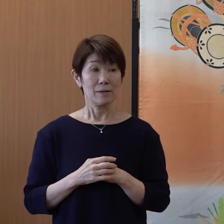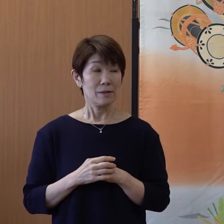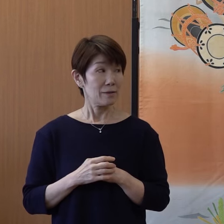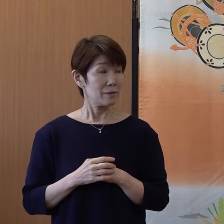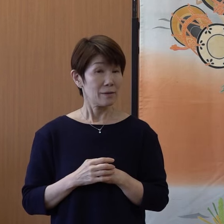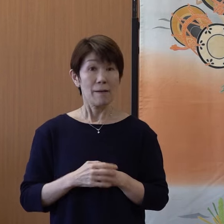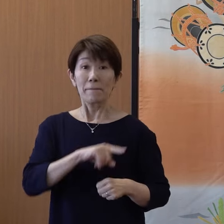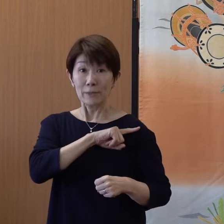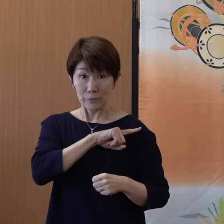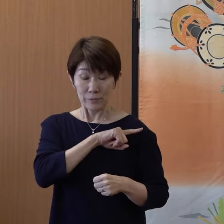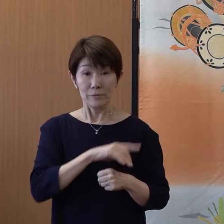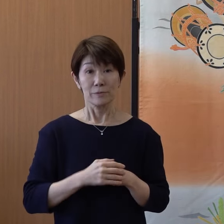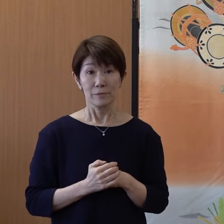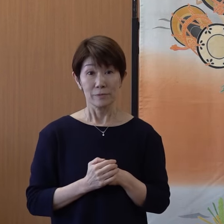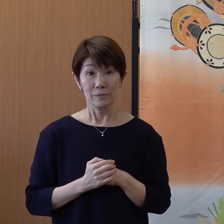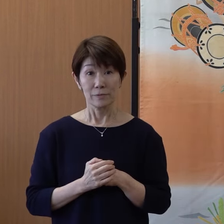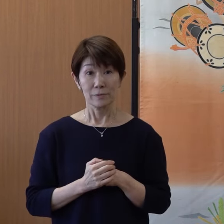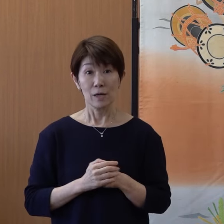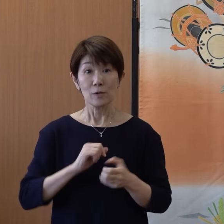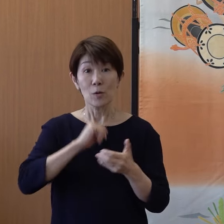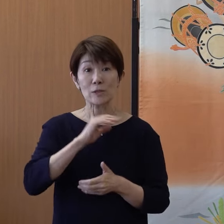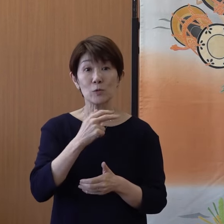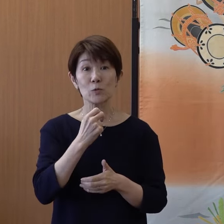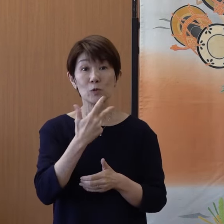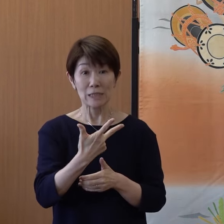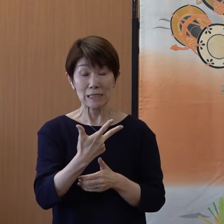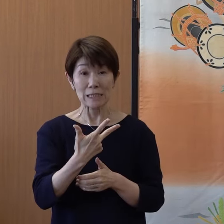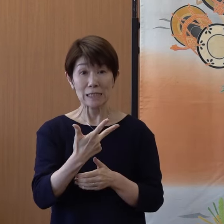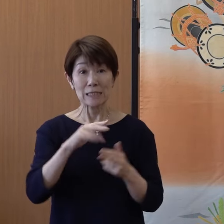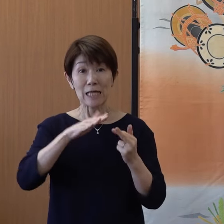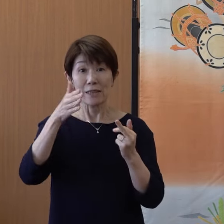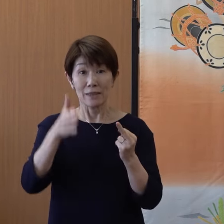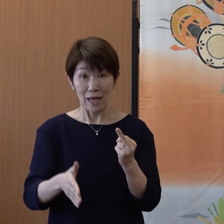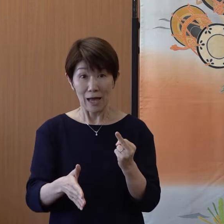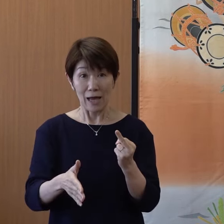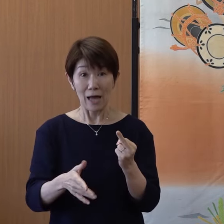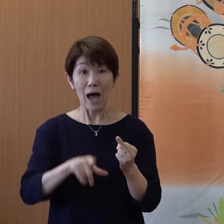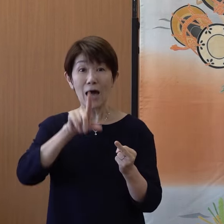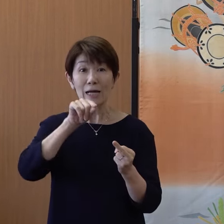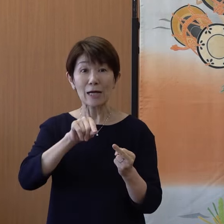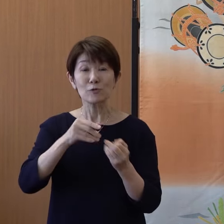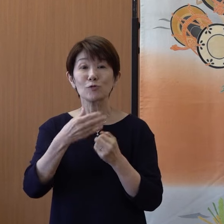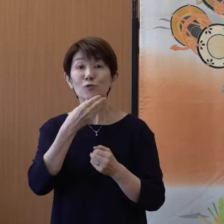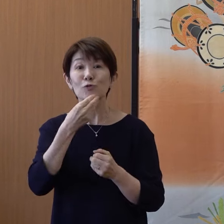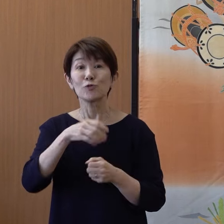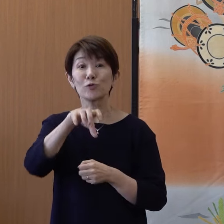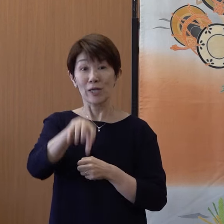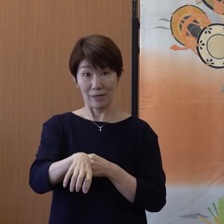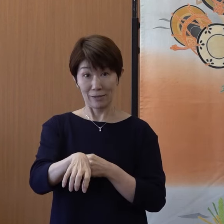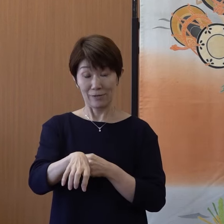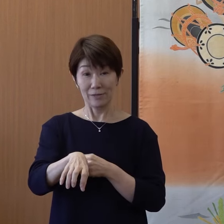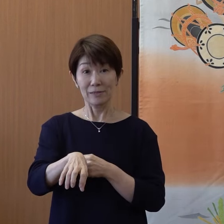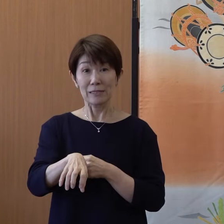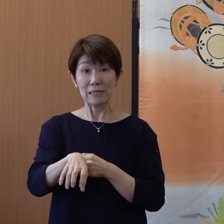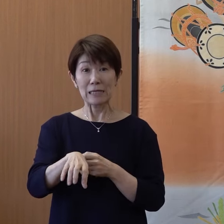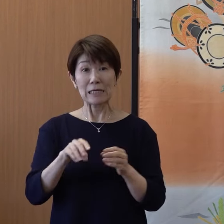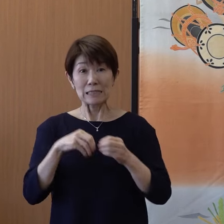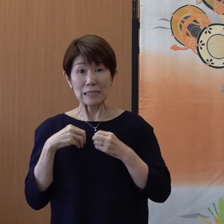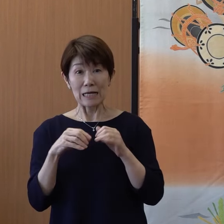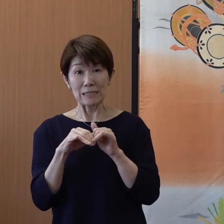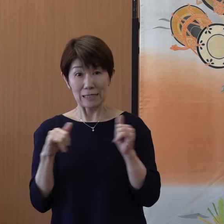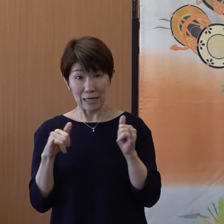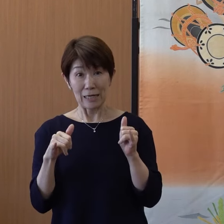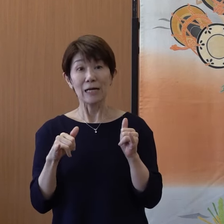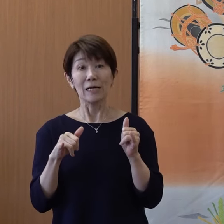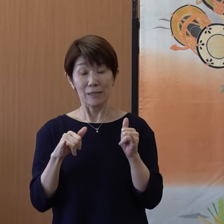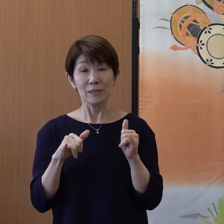まず、老人福祉センター拡充園ですけれども、被災者の受け入れの本部をこちら額谷の方